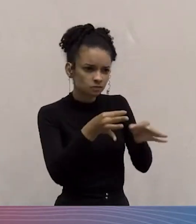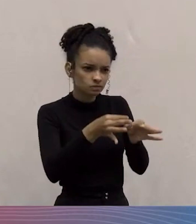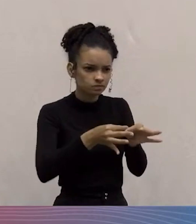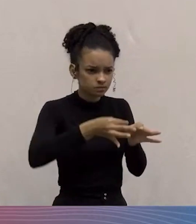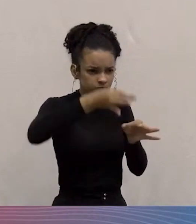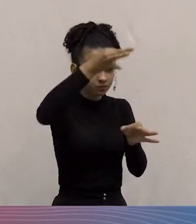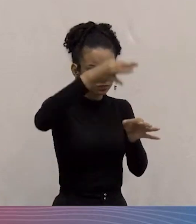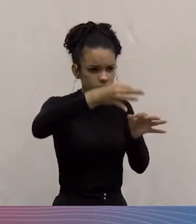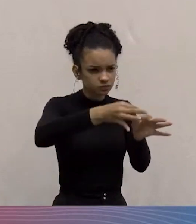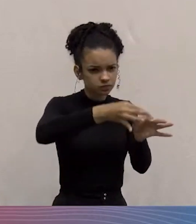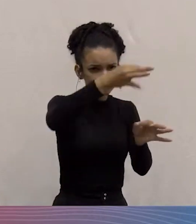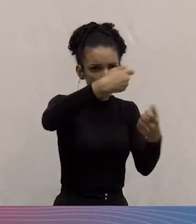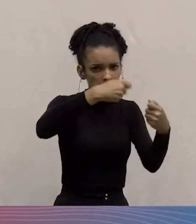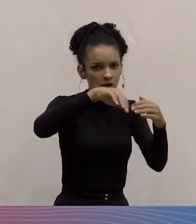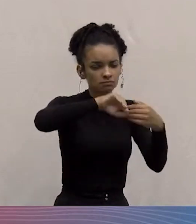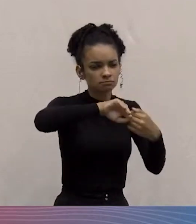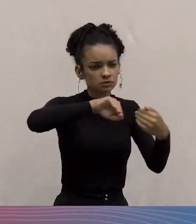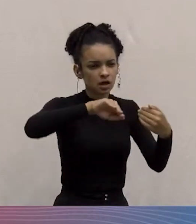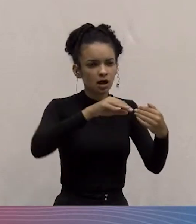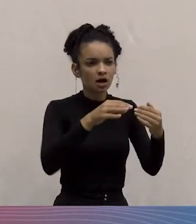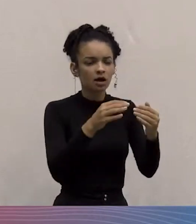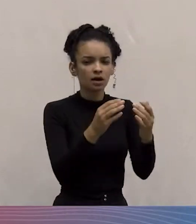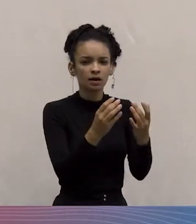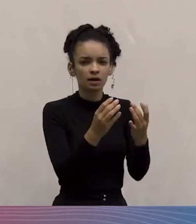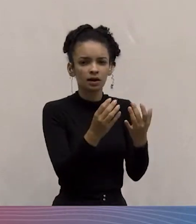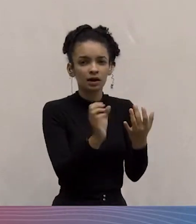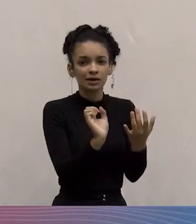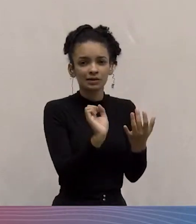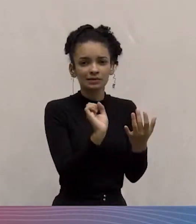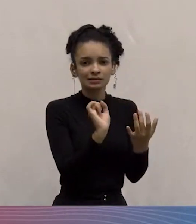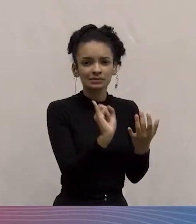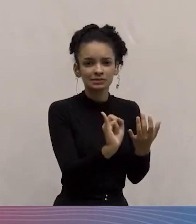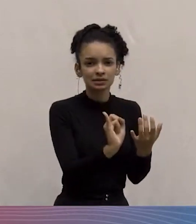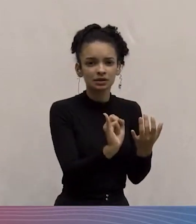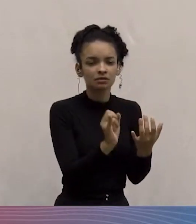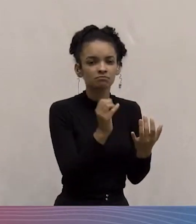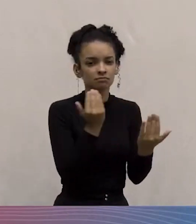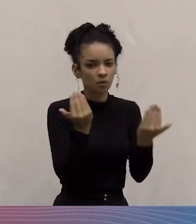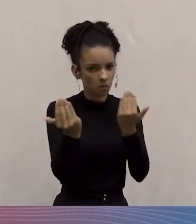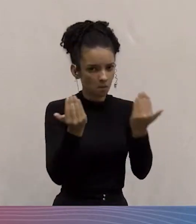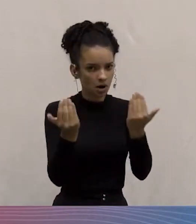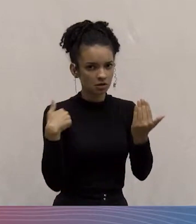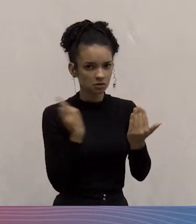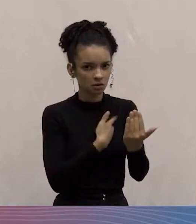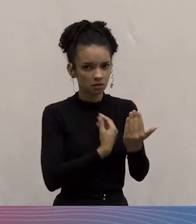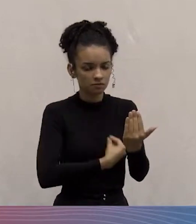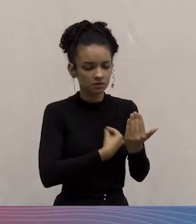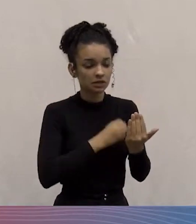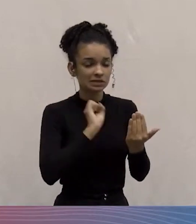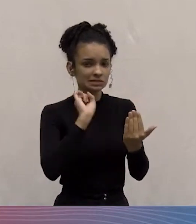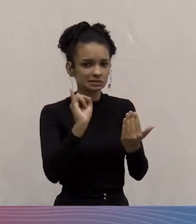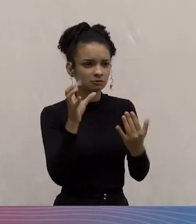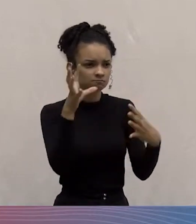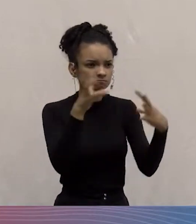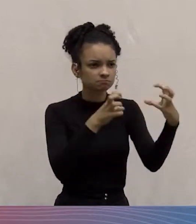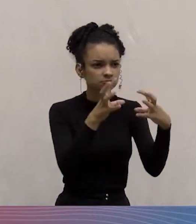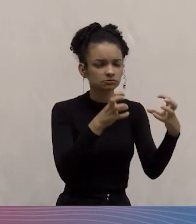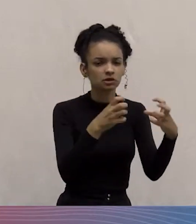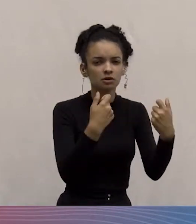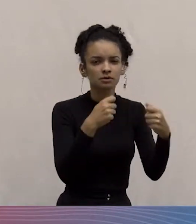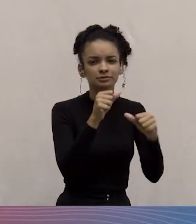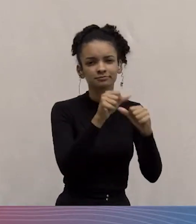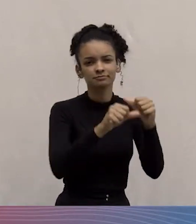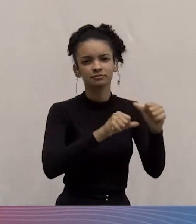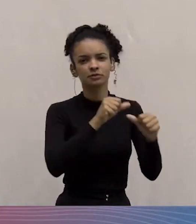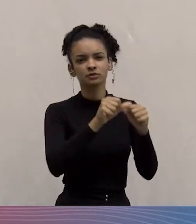precisam ser aparadas. Os conflitos precisam se tornar em harmonia. O Senhor está